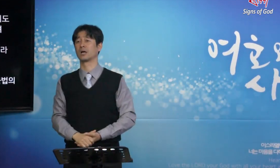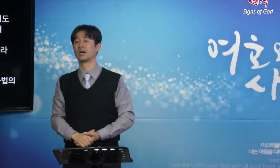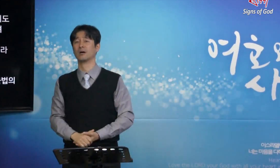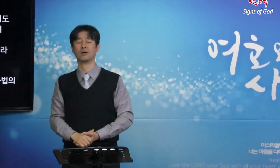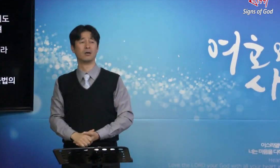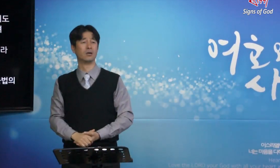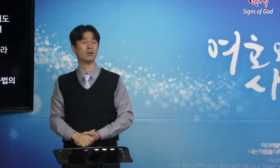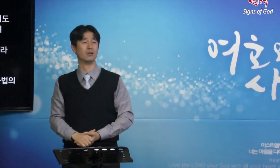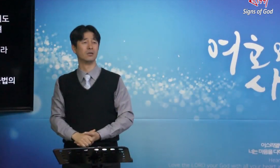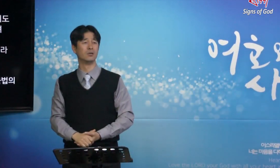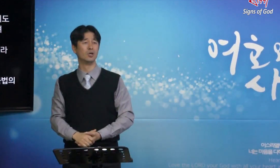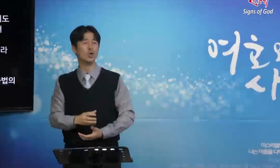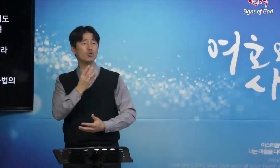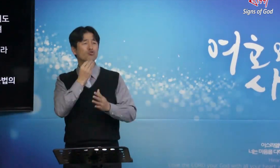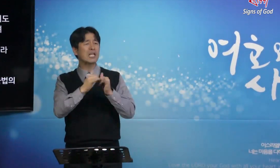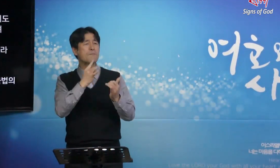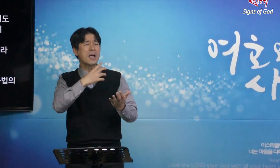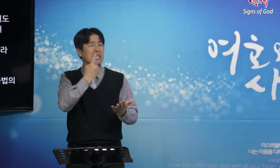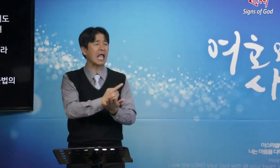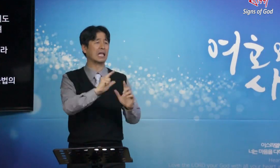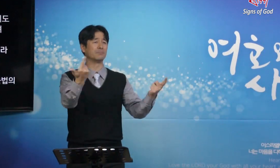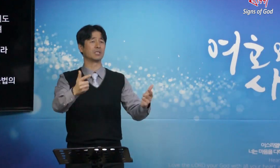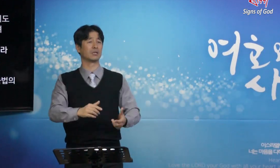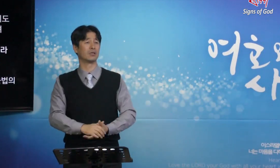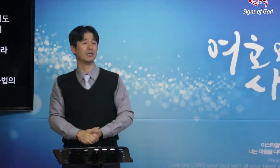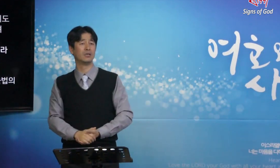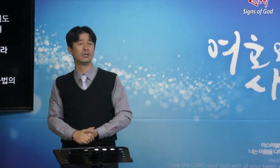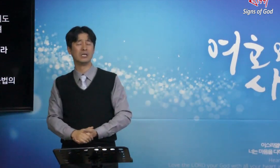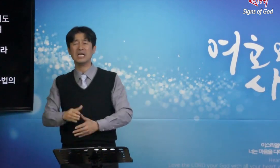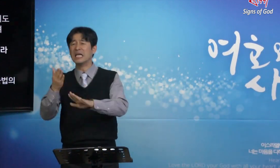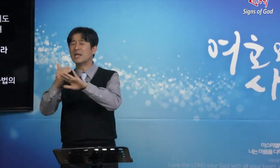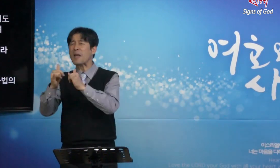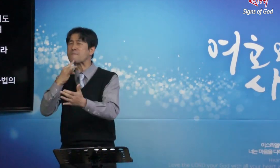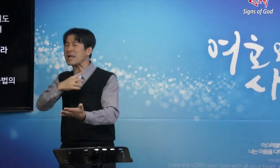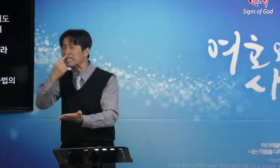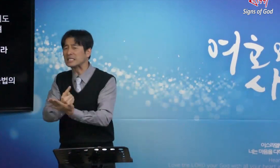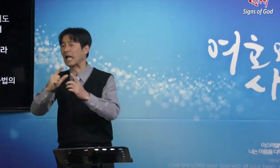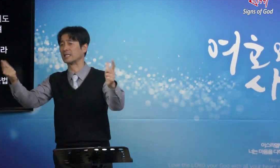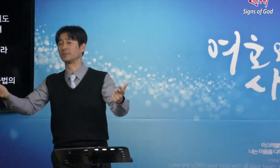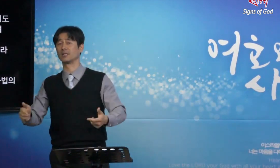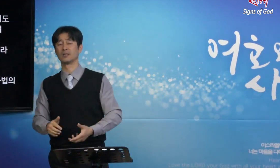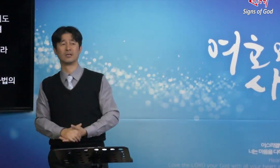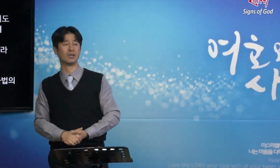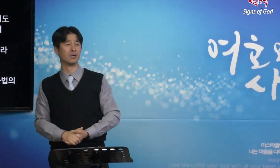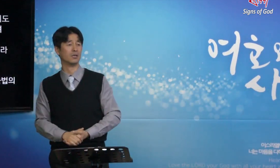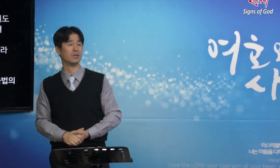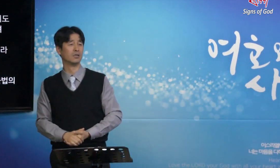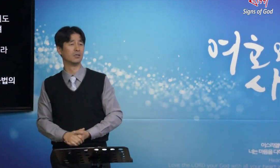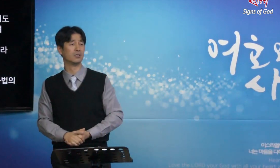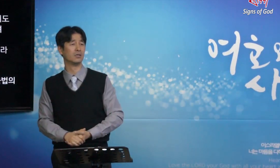그 모습을 담고 싶은 것이죠. 유대인만 있었던 것이 아닙니다. 이방인만 있었던 것도